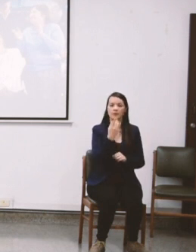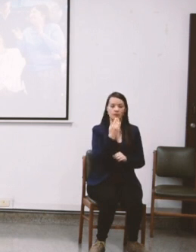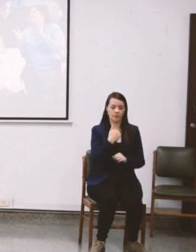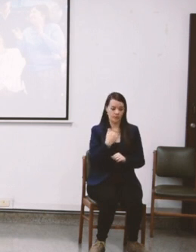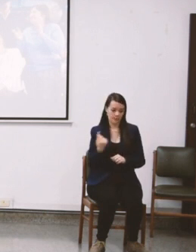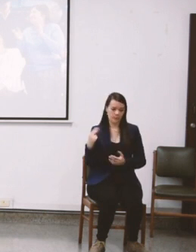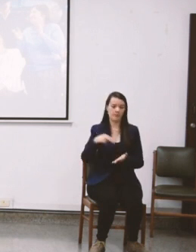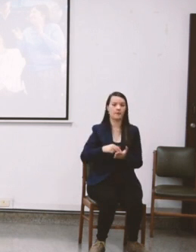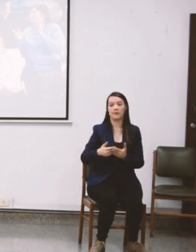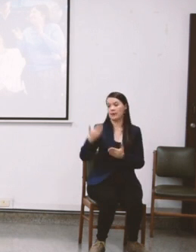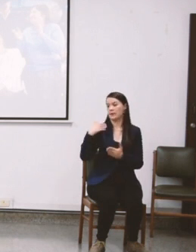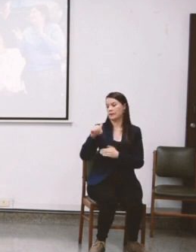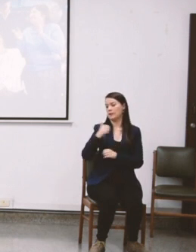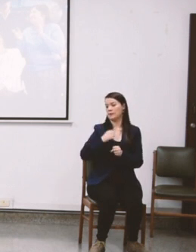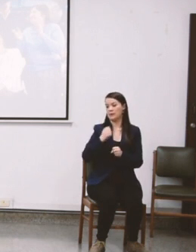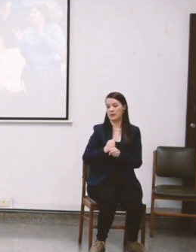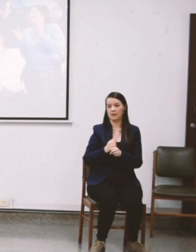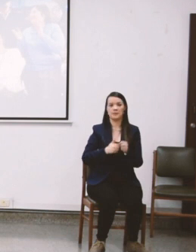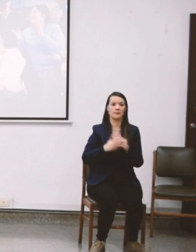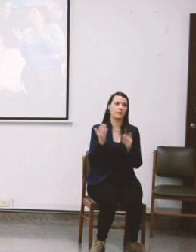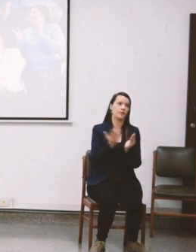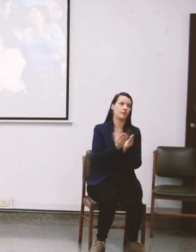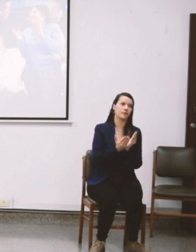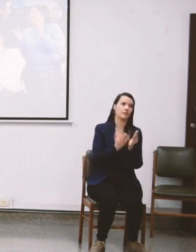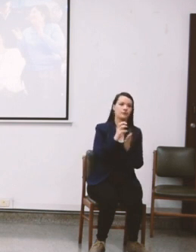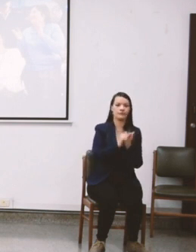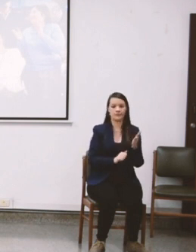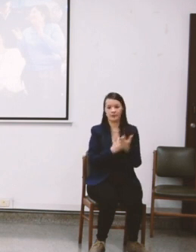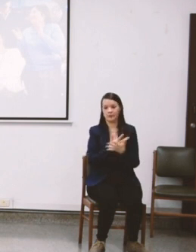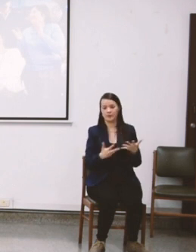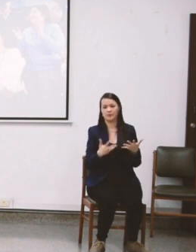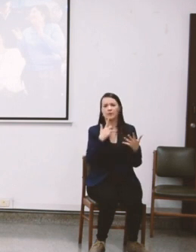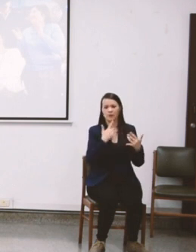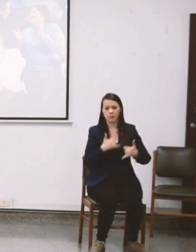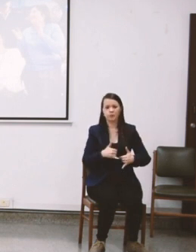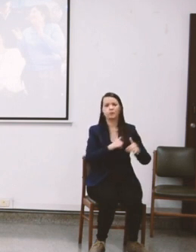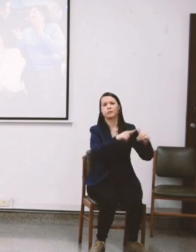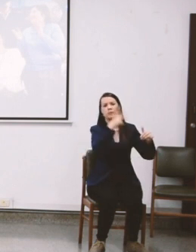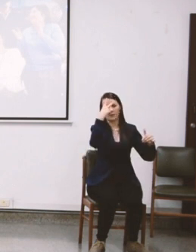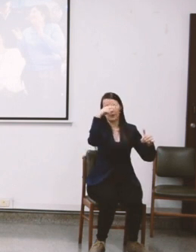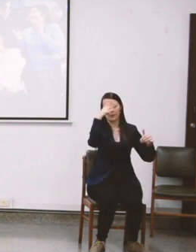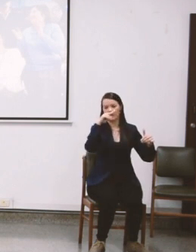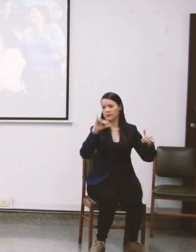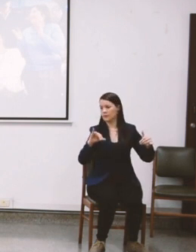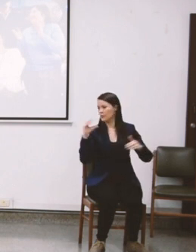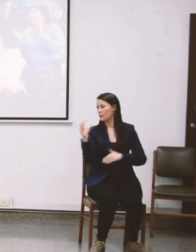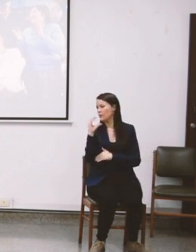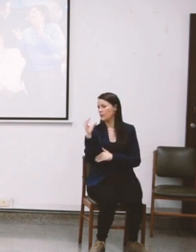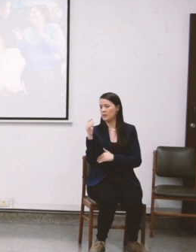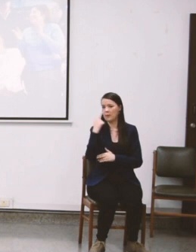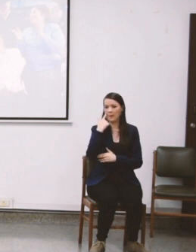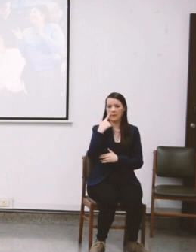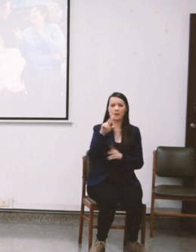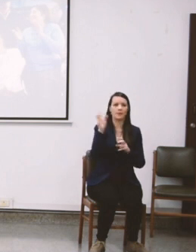no, pues que hace 10 años empezó con este desarme de educación, que no sé qué, y yo digo, pero es que eso está pasando ahorita en México, ¿no? De repente entonces yo veo lo de